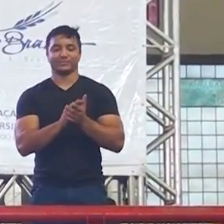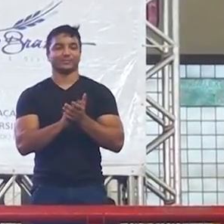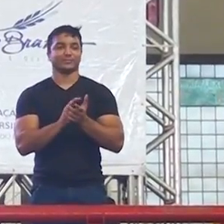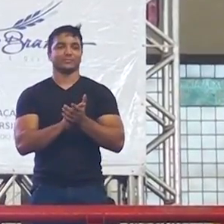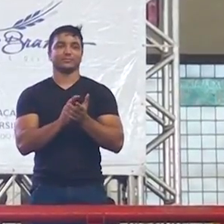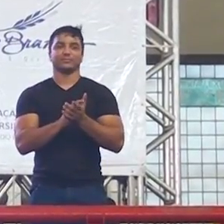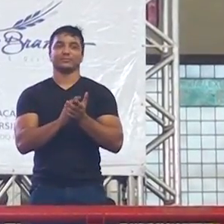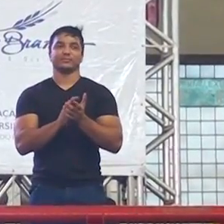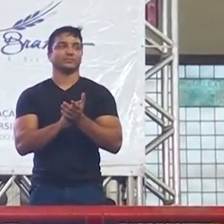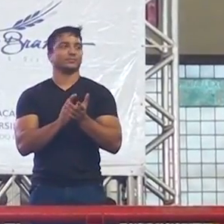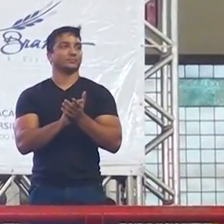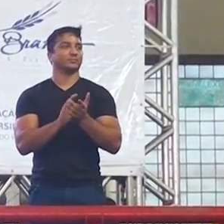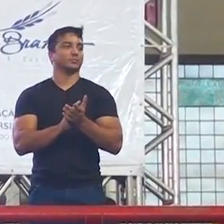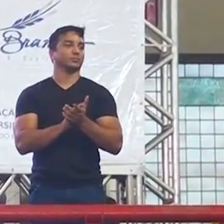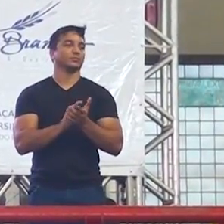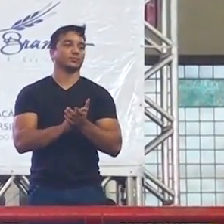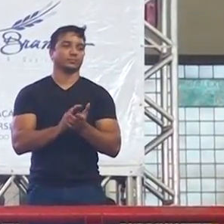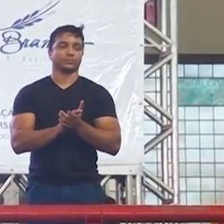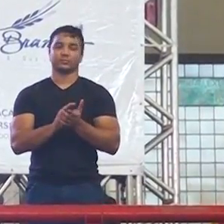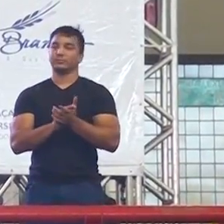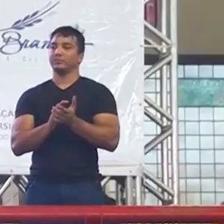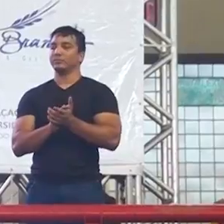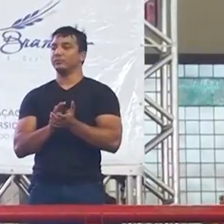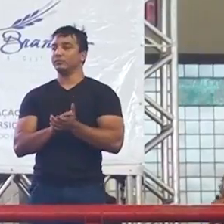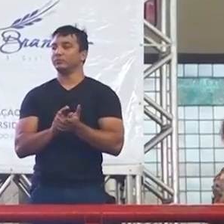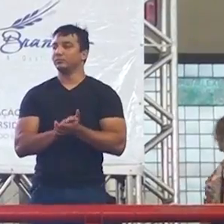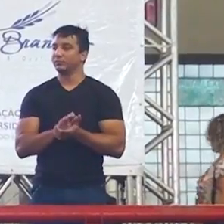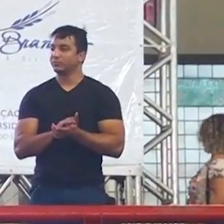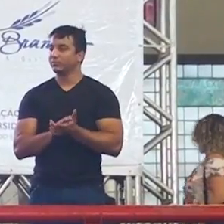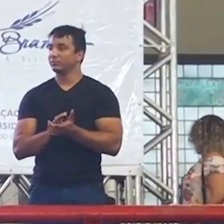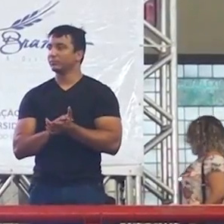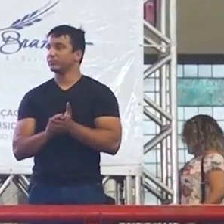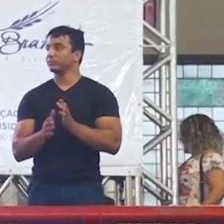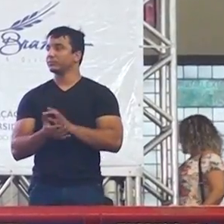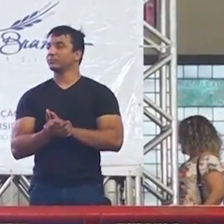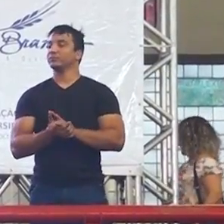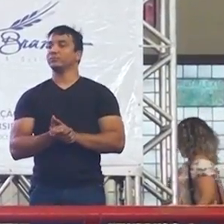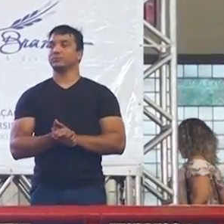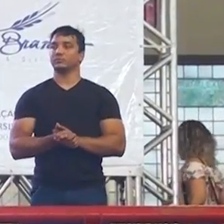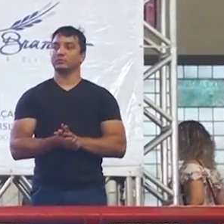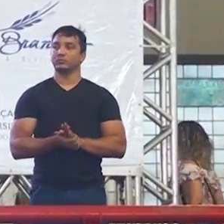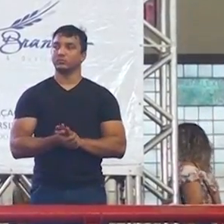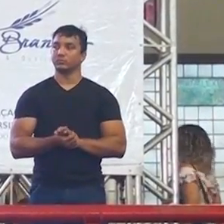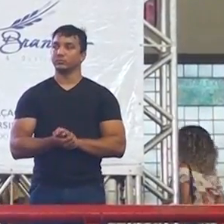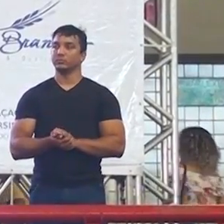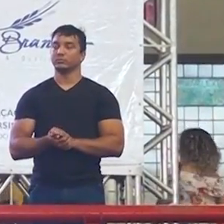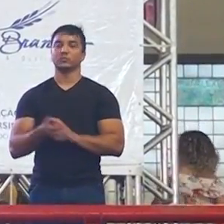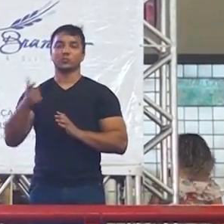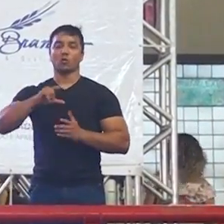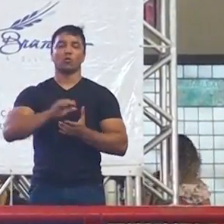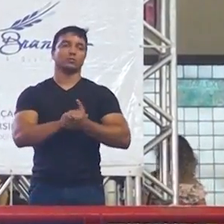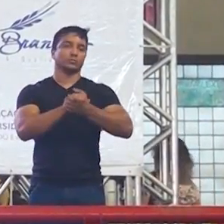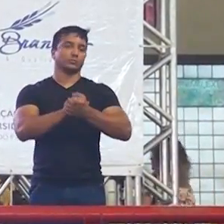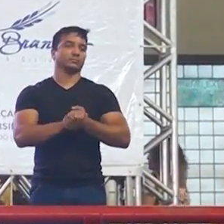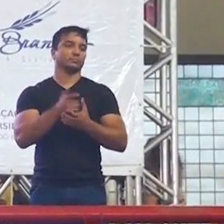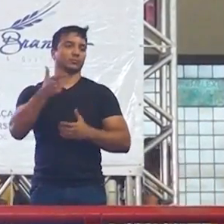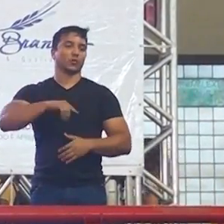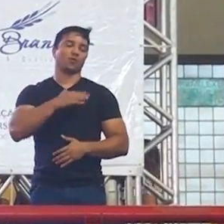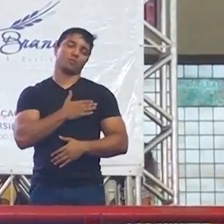Foi ou não foi muito bom, galera? Não foi? Tá certo? Foi um prazer participar desse